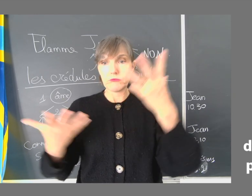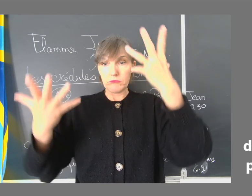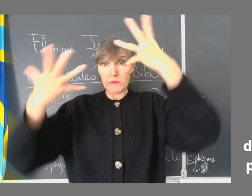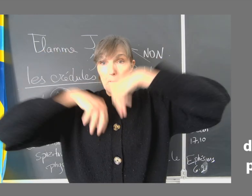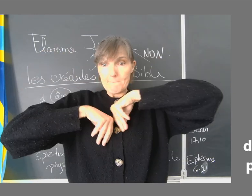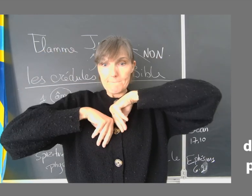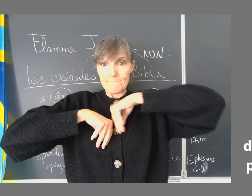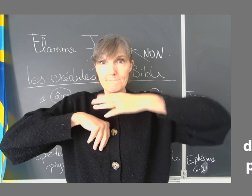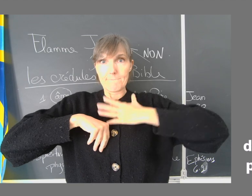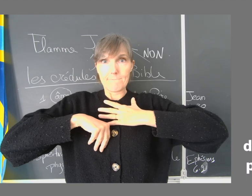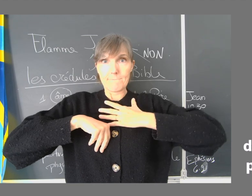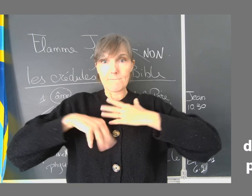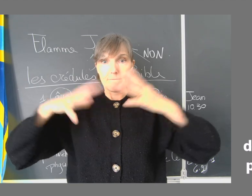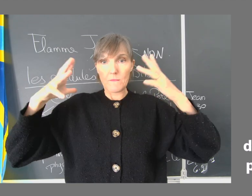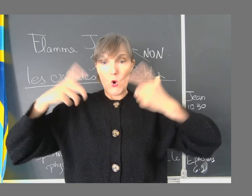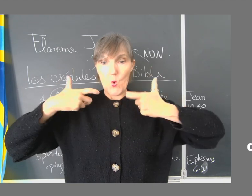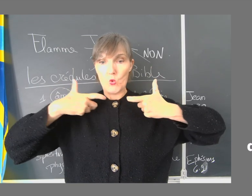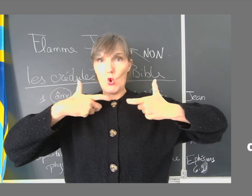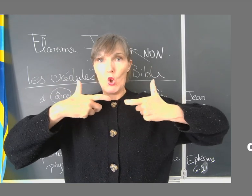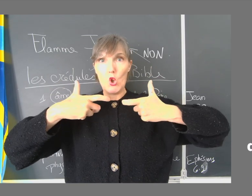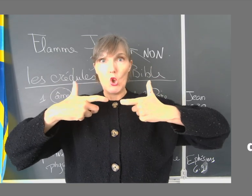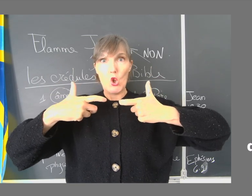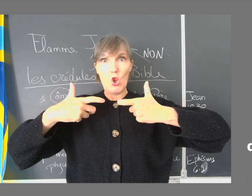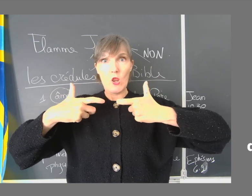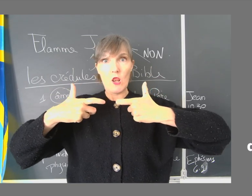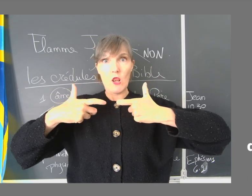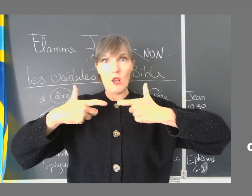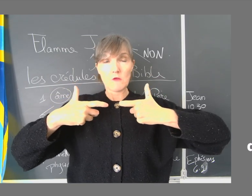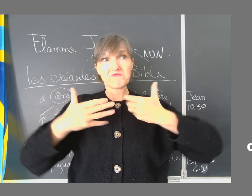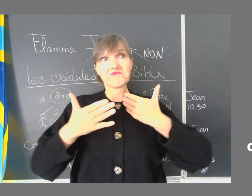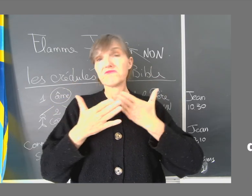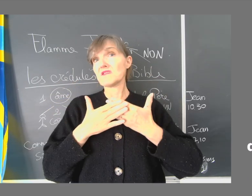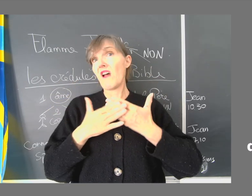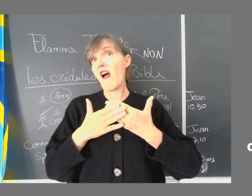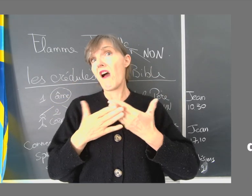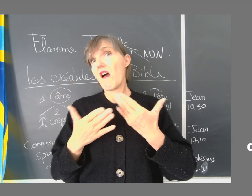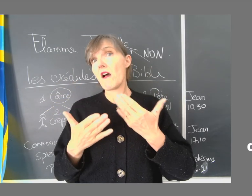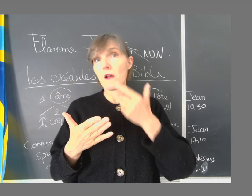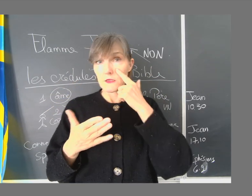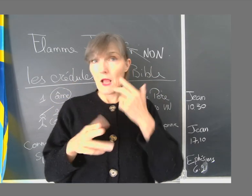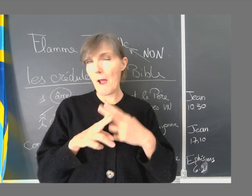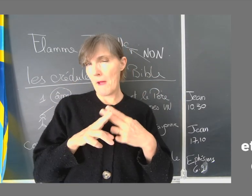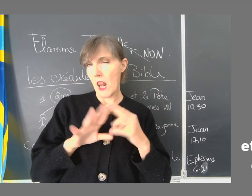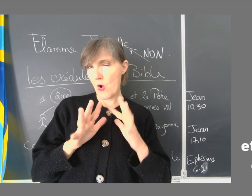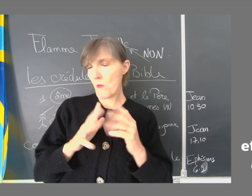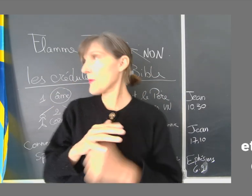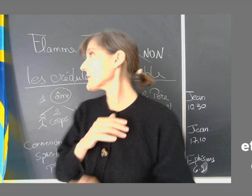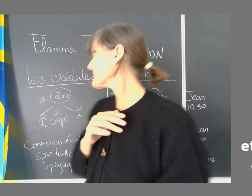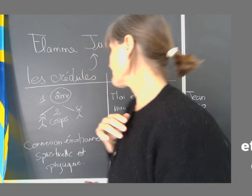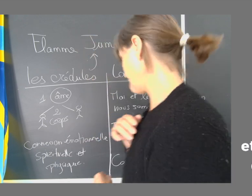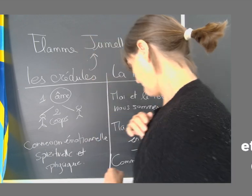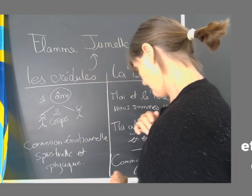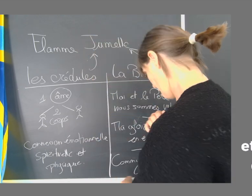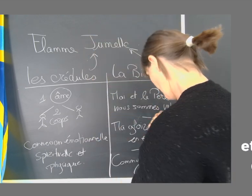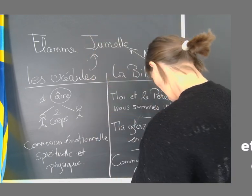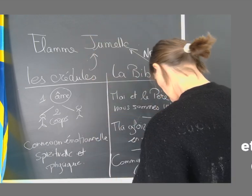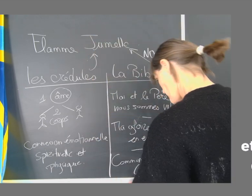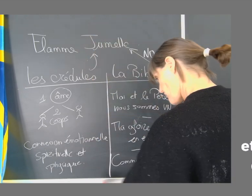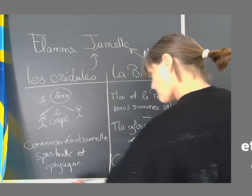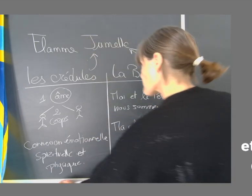deuxièmes on parle de la de la personne qui est qui reçoit une âme et bien cette âme là le contrôle le